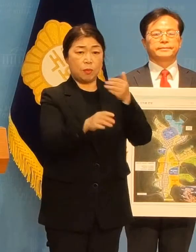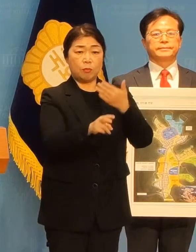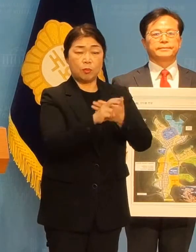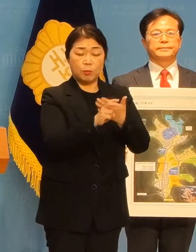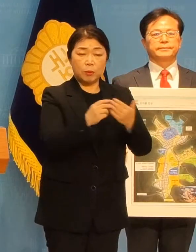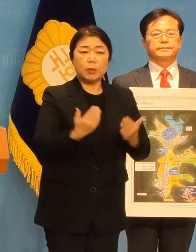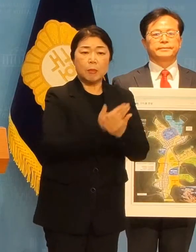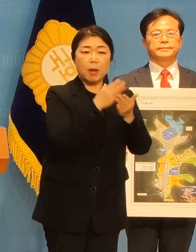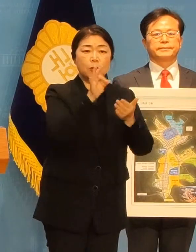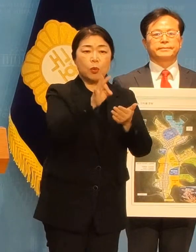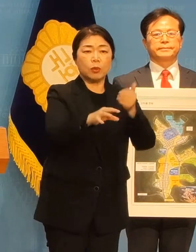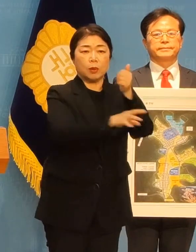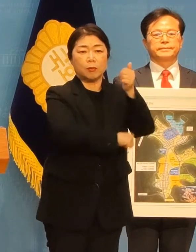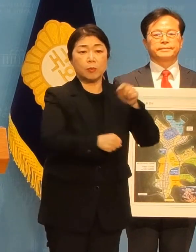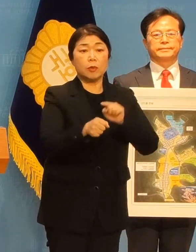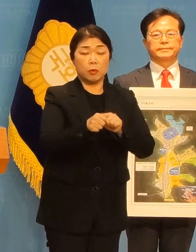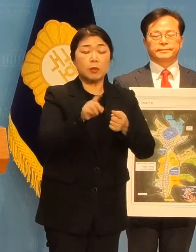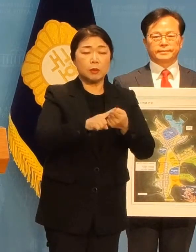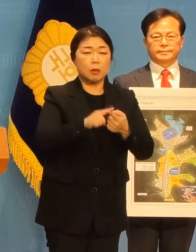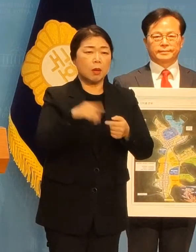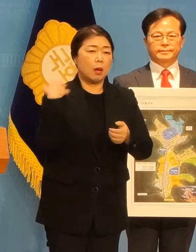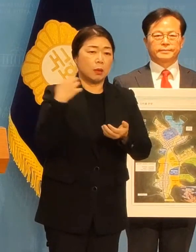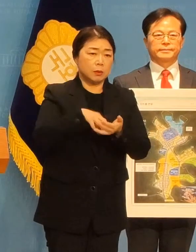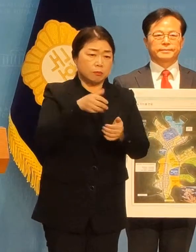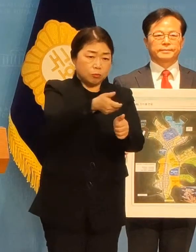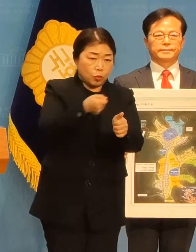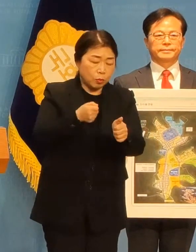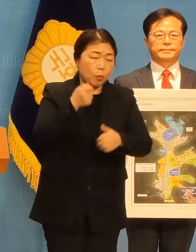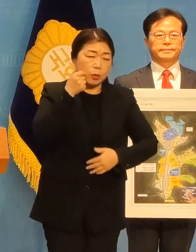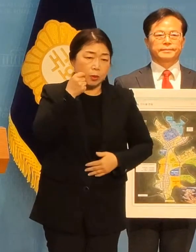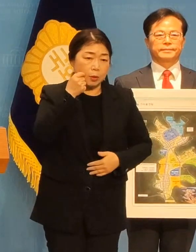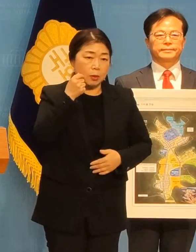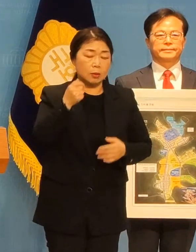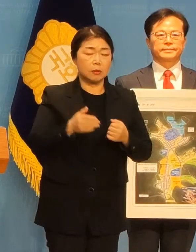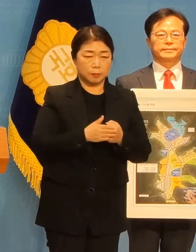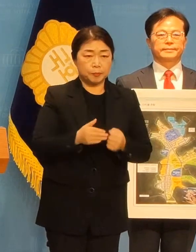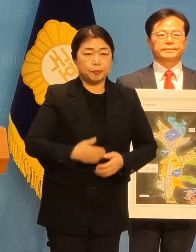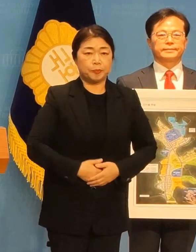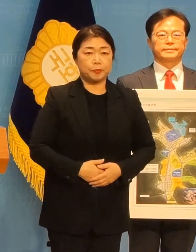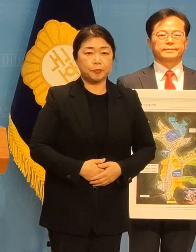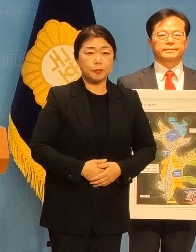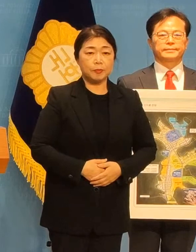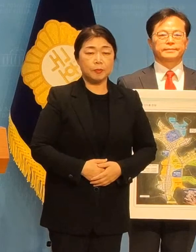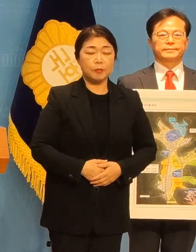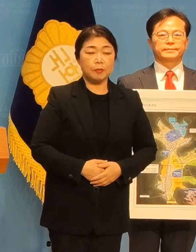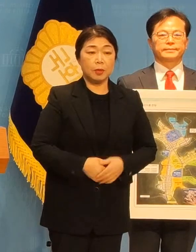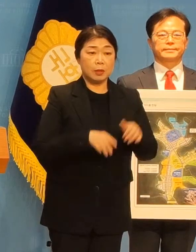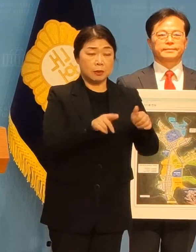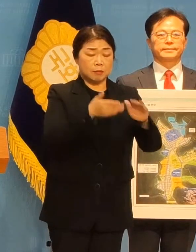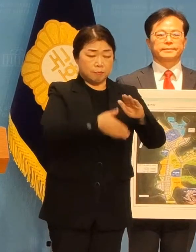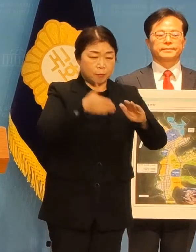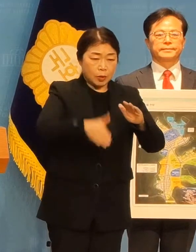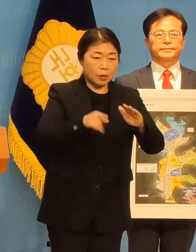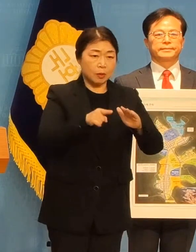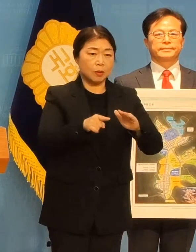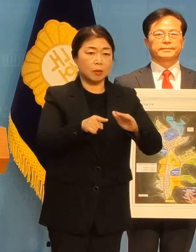따라서 대장동 범죄자들로부터 범죄 수익을 환수해 사법 정의를 회복하기 위해서는